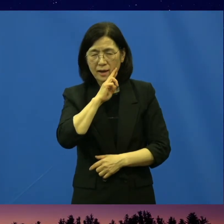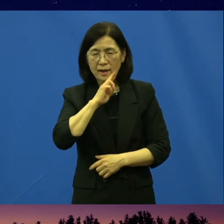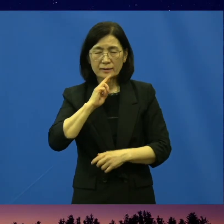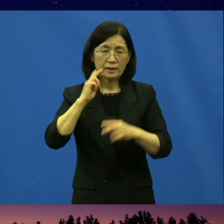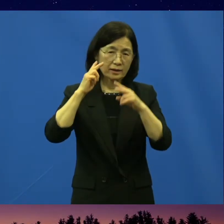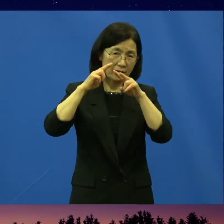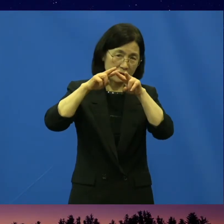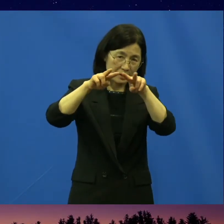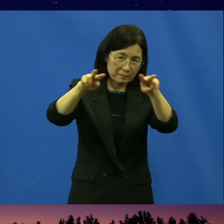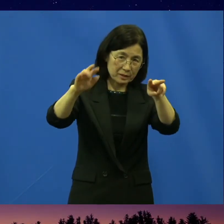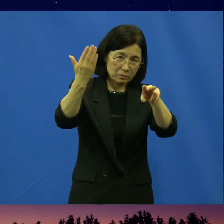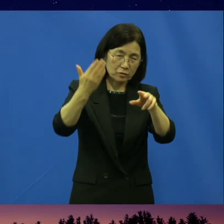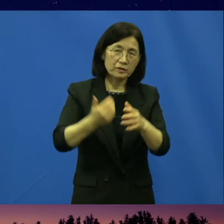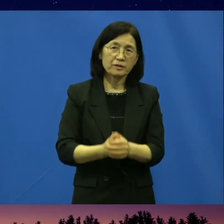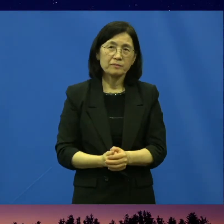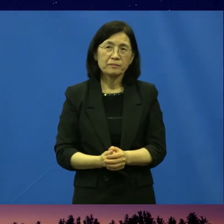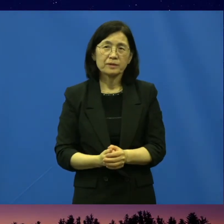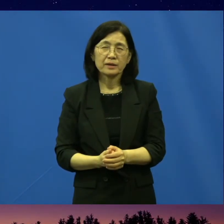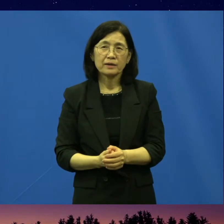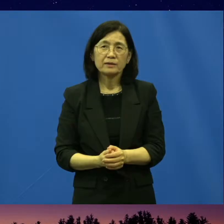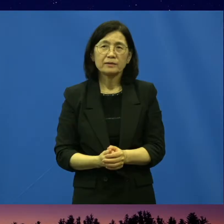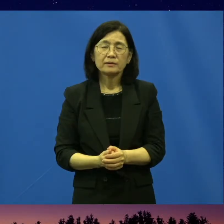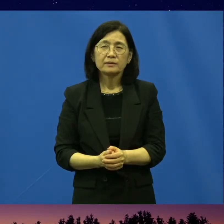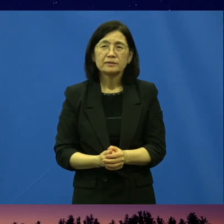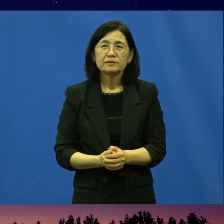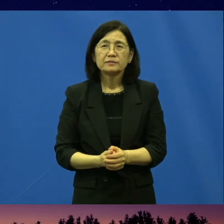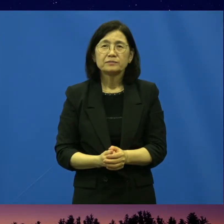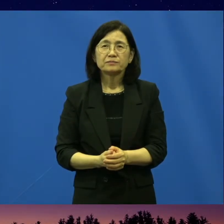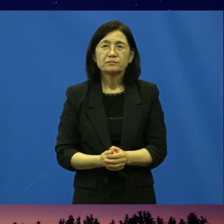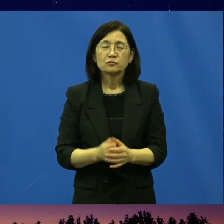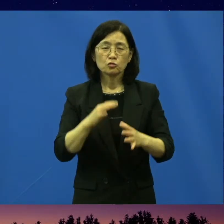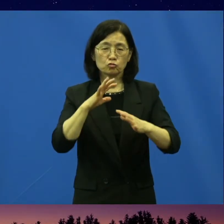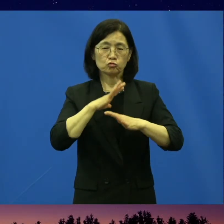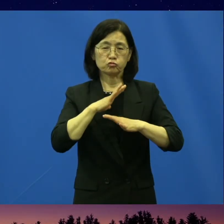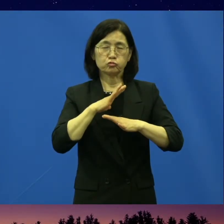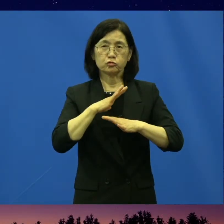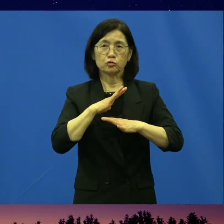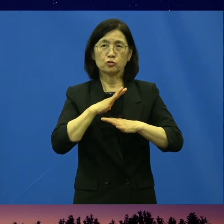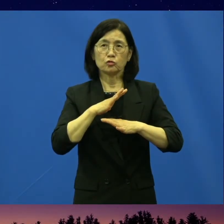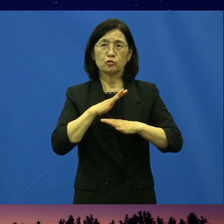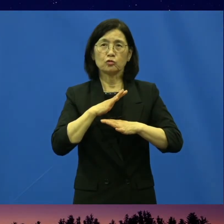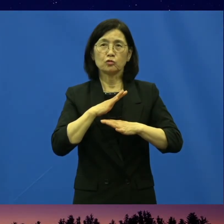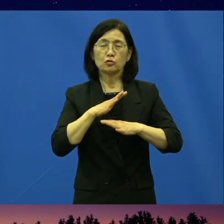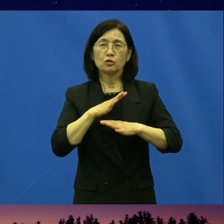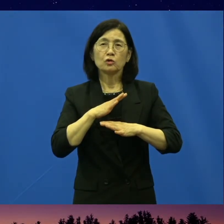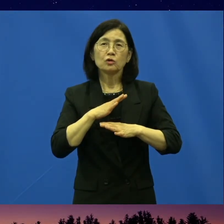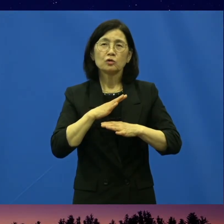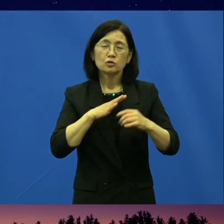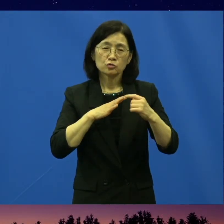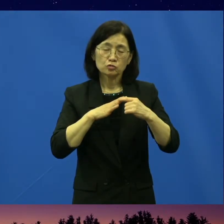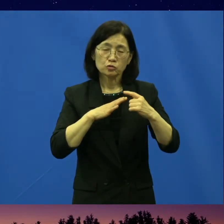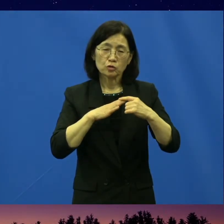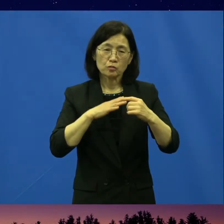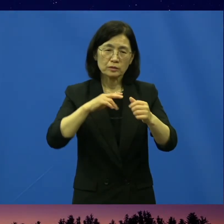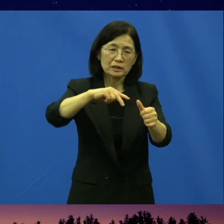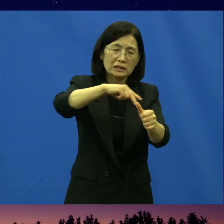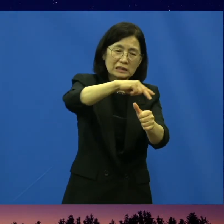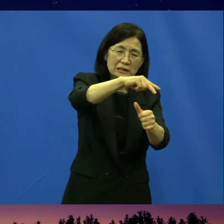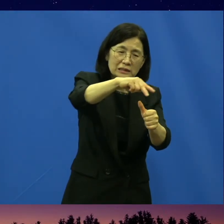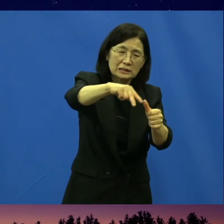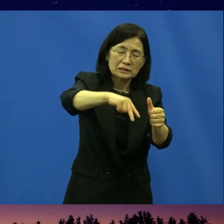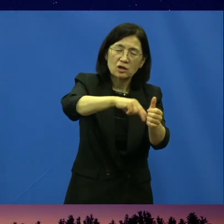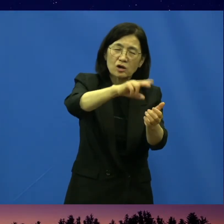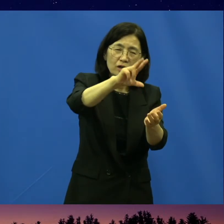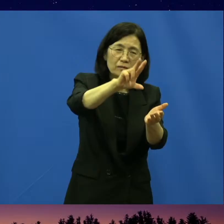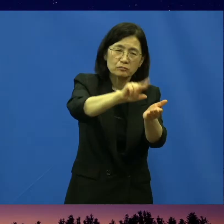자, 이걸 보면서 우리에게 주는 메시지 중에 하나가 뭐냐면 두려움은 상황의 문제가 아니다 하는 거예요.